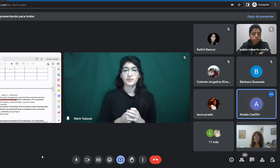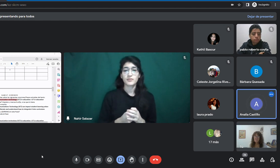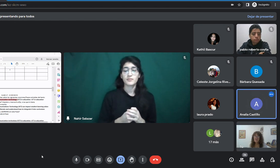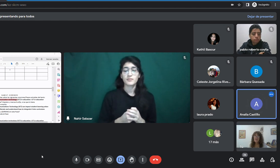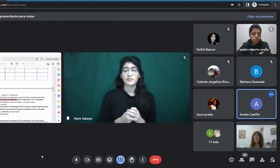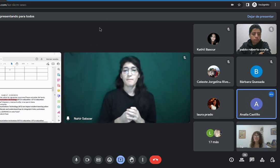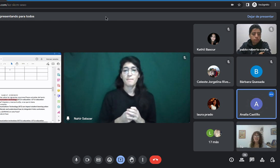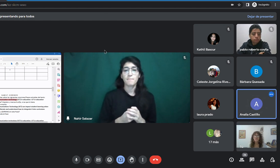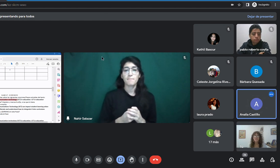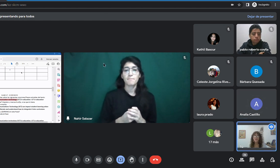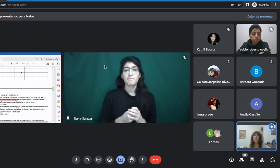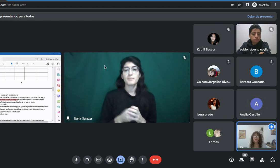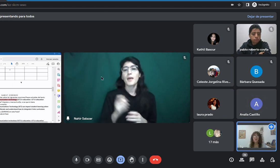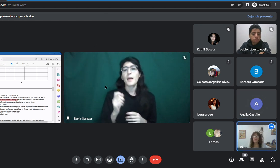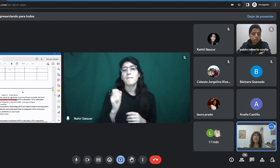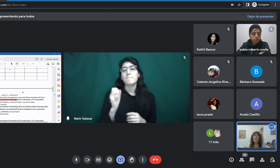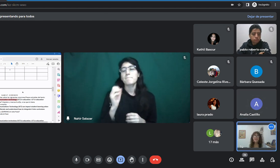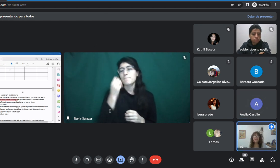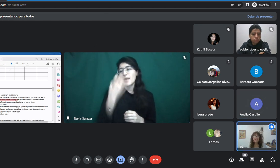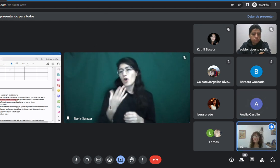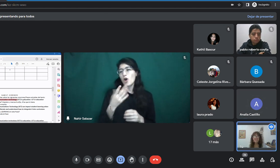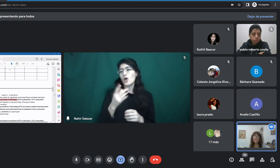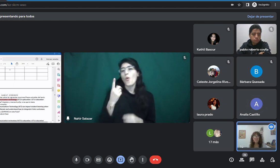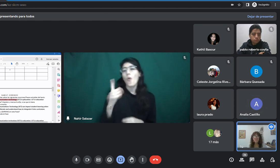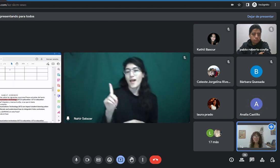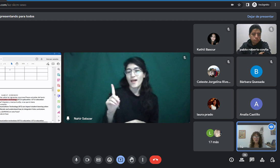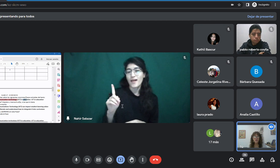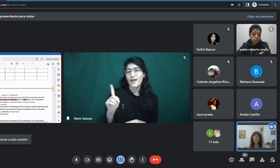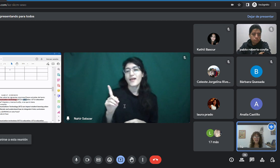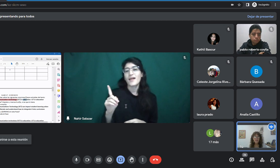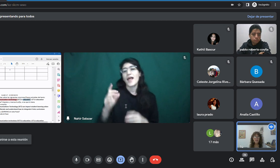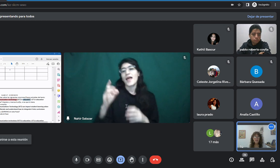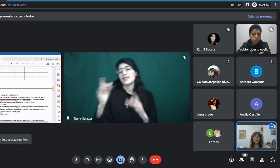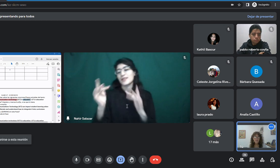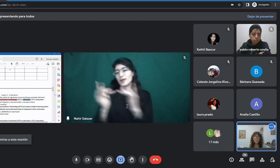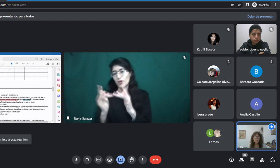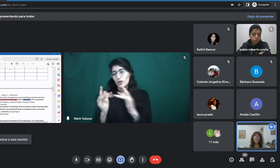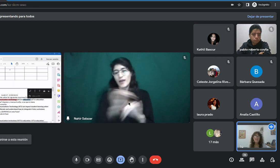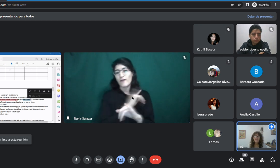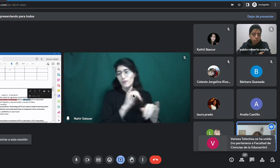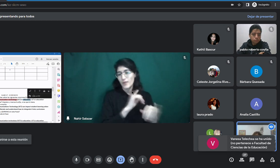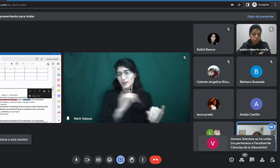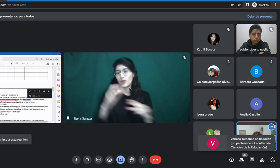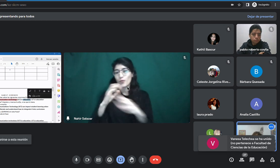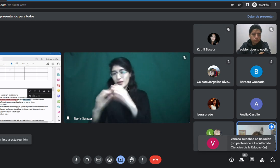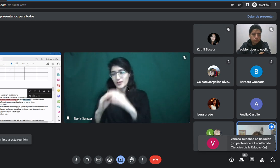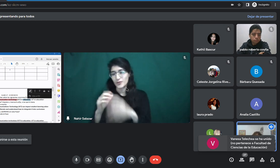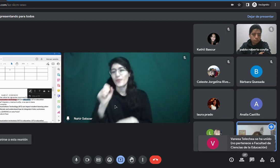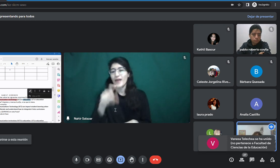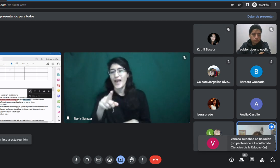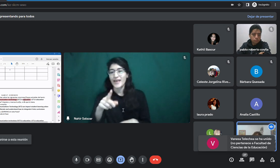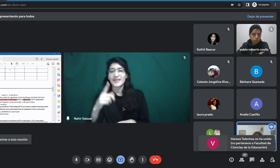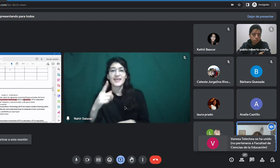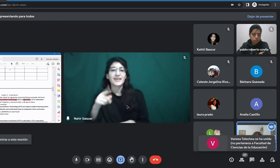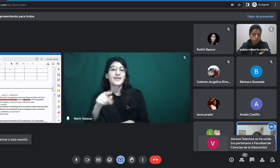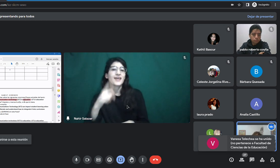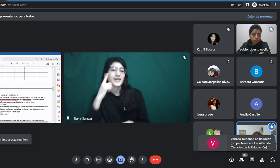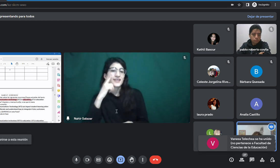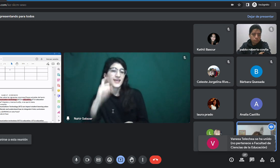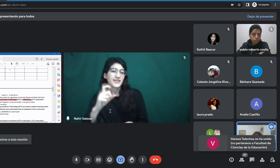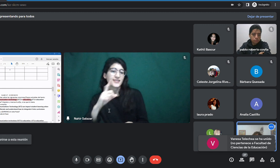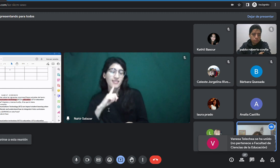Pero no sería considerado un error. Y este sí es otro bloque, porque tiene un punto al